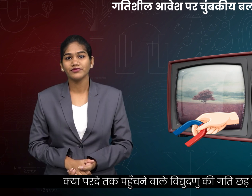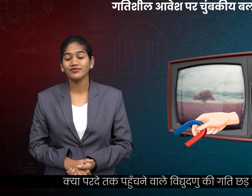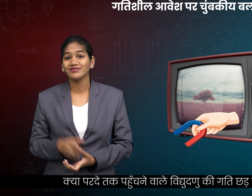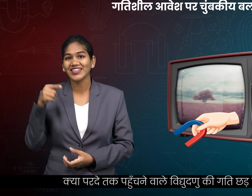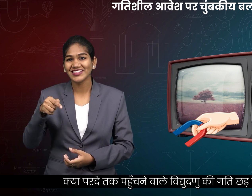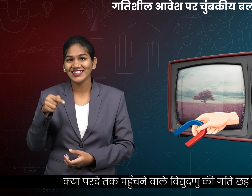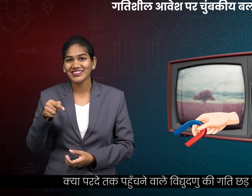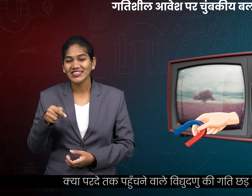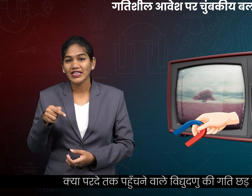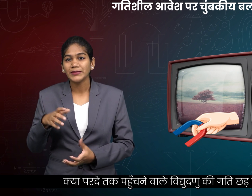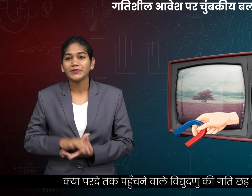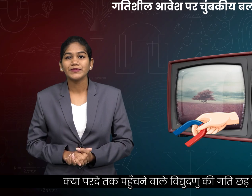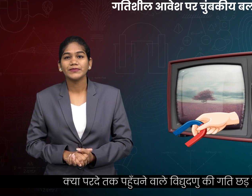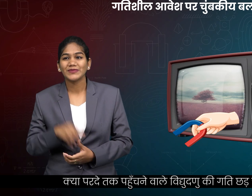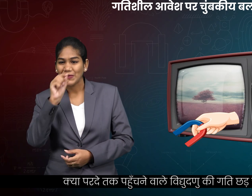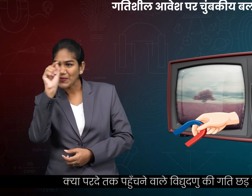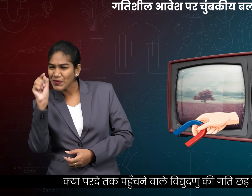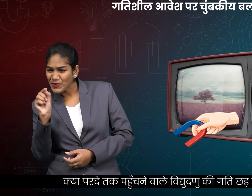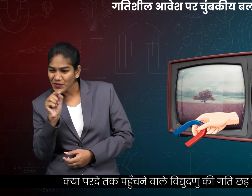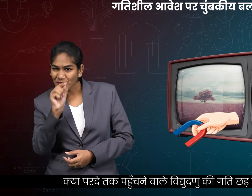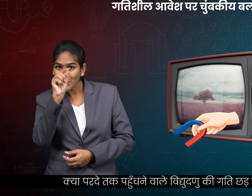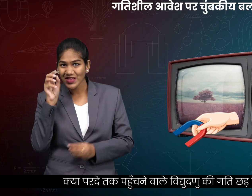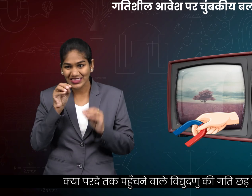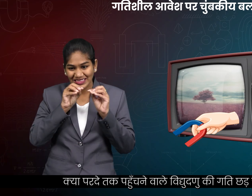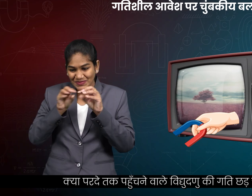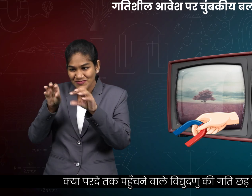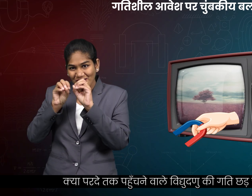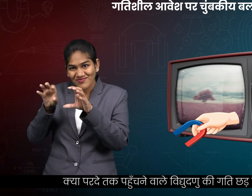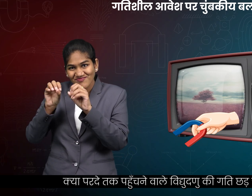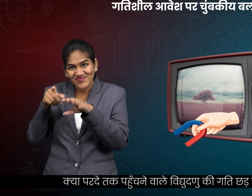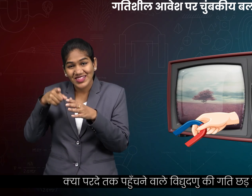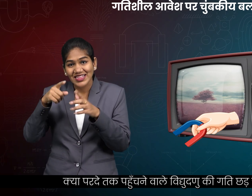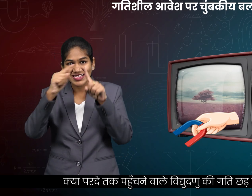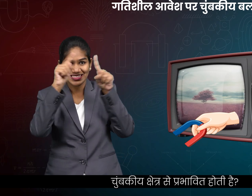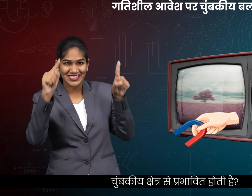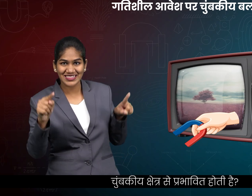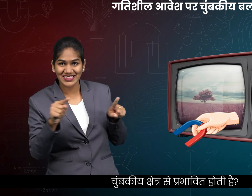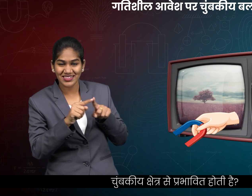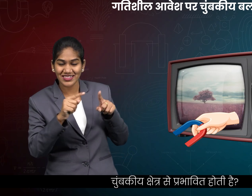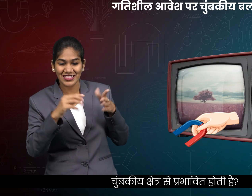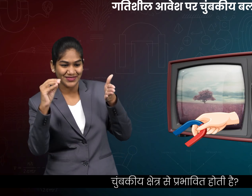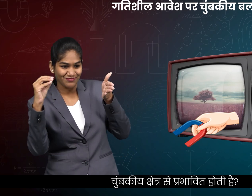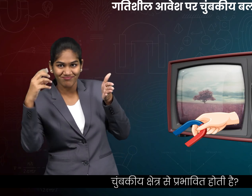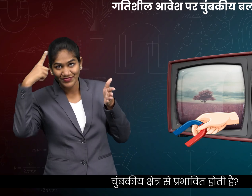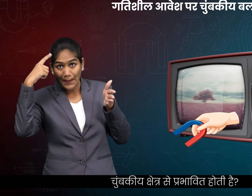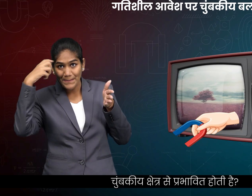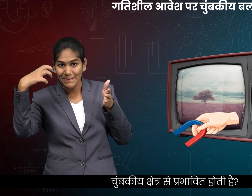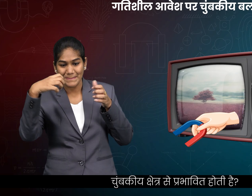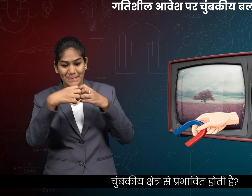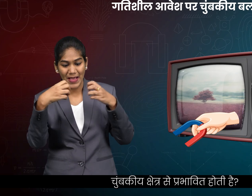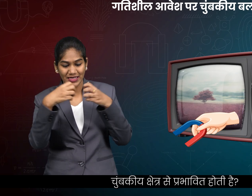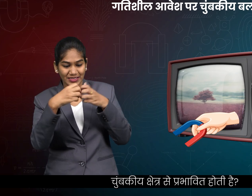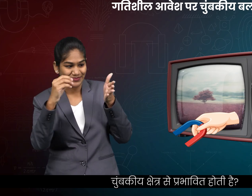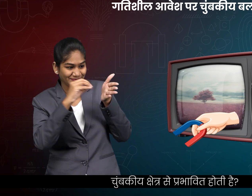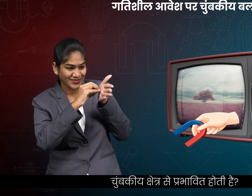क्या पर्दे तक पहुंचने वाले विद्युदानों की गति छड़ चुंबक के चुंबकीय क्षेत्र से